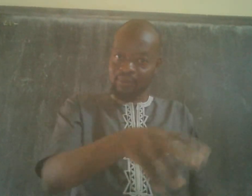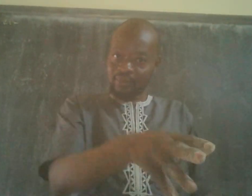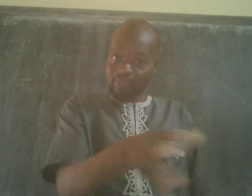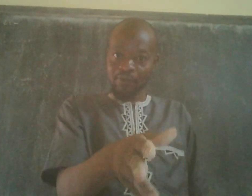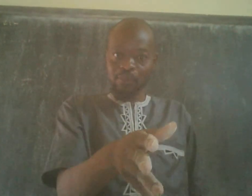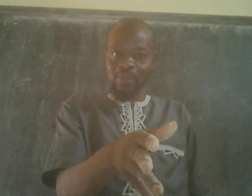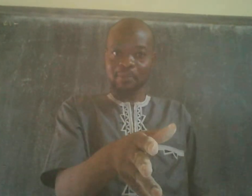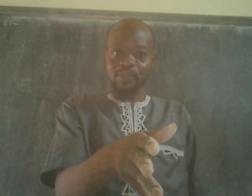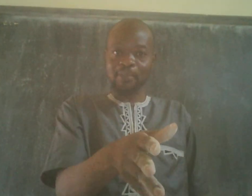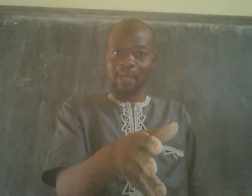l'enfant ne pourra jamais sortir